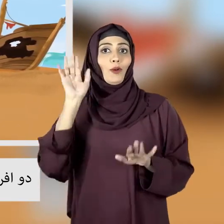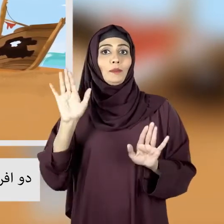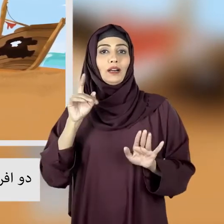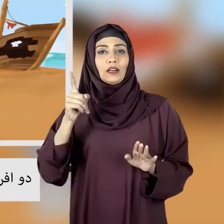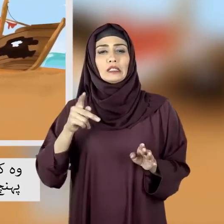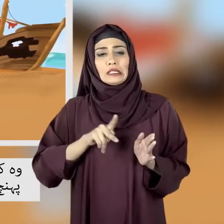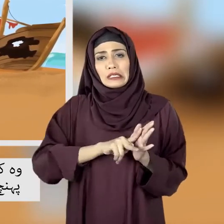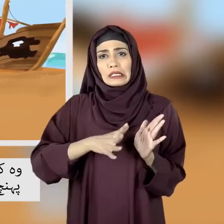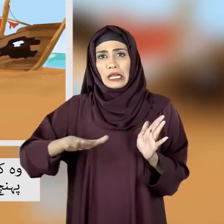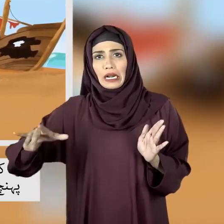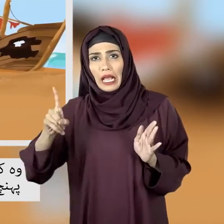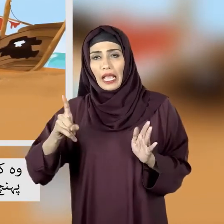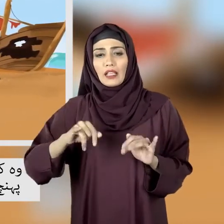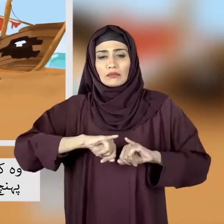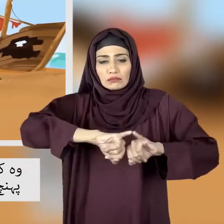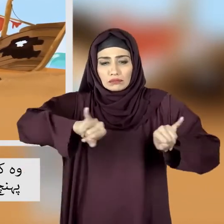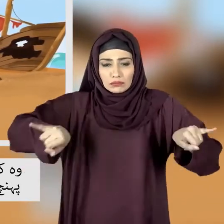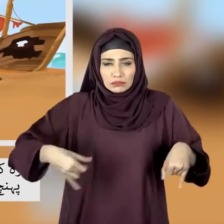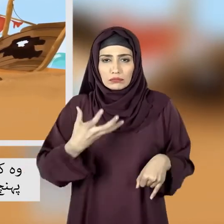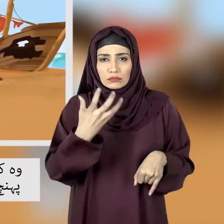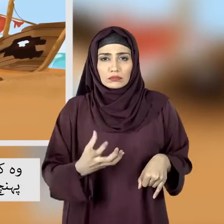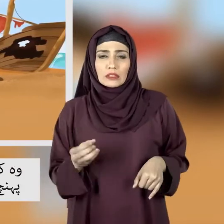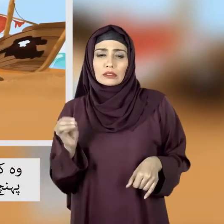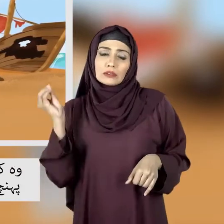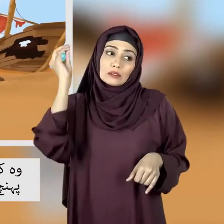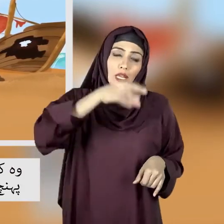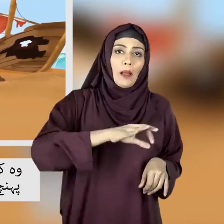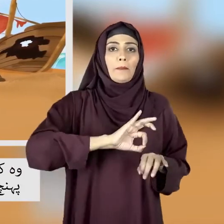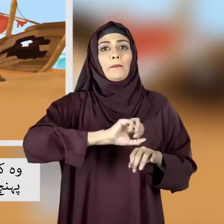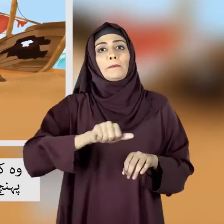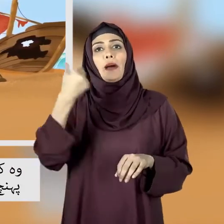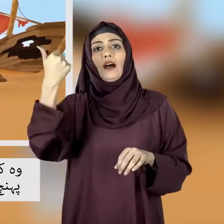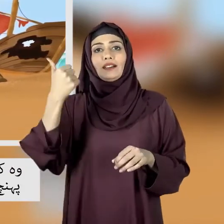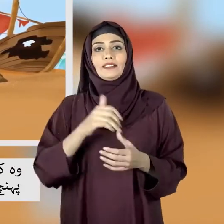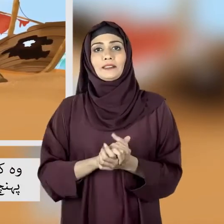تھے۔ وہ کنارے پر موجود ایک صحرائی جزیرے پر پہنچ گئے۔